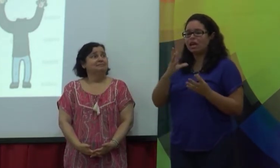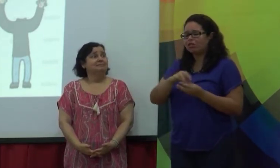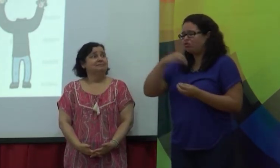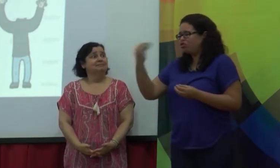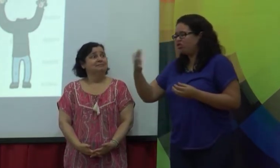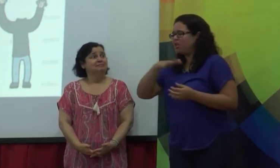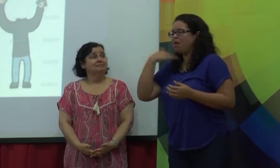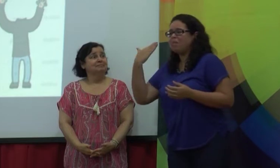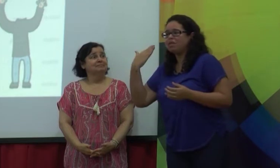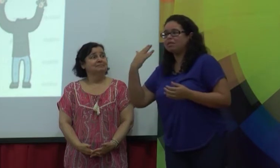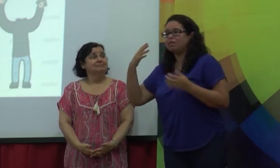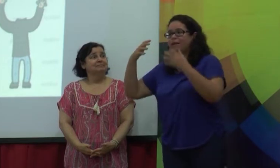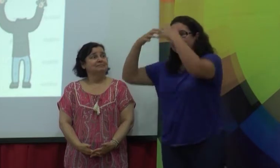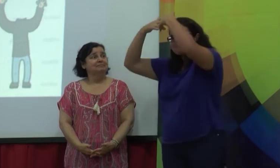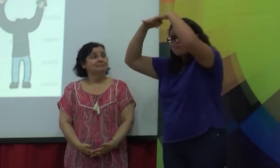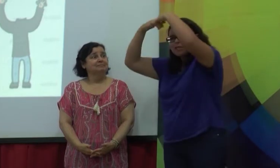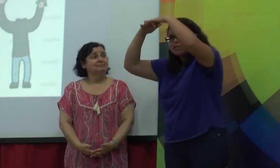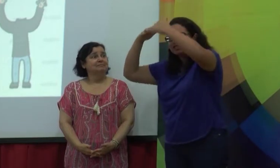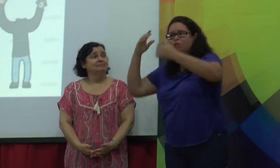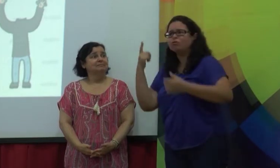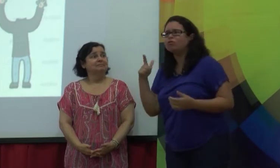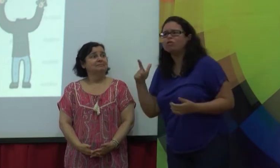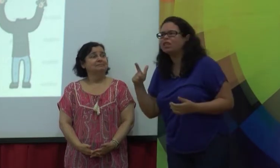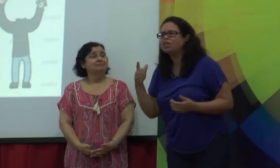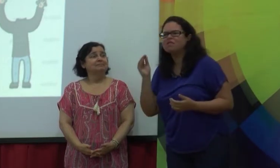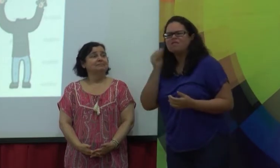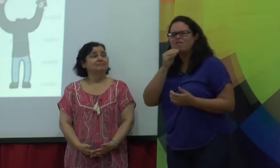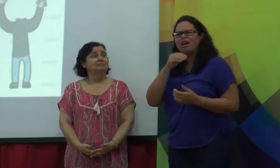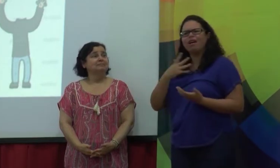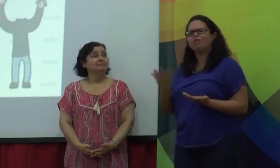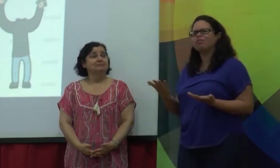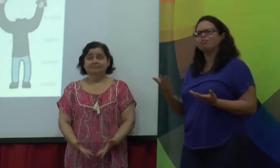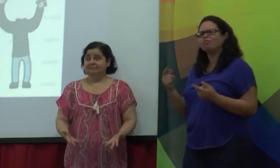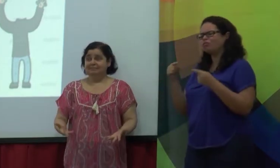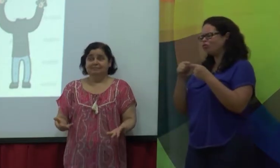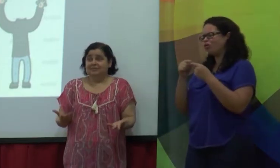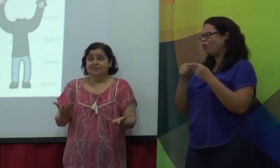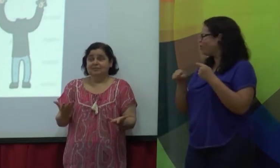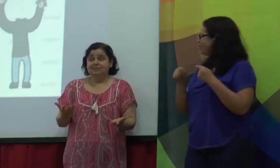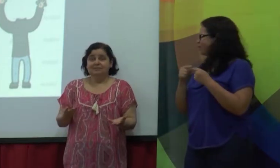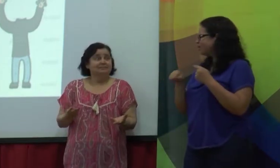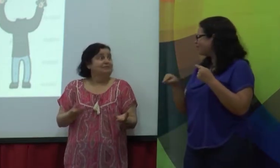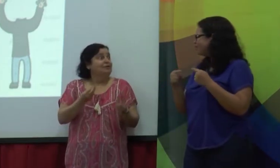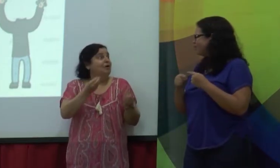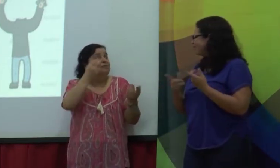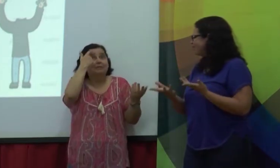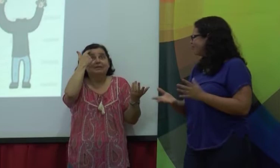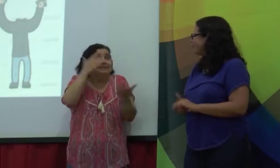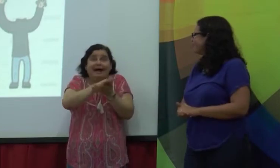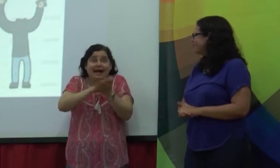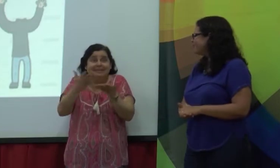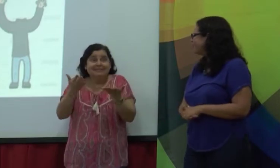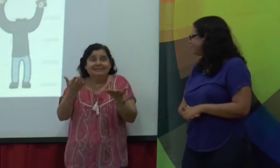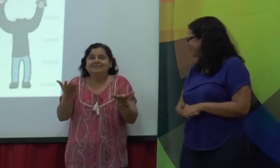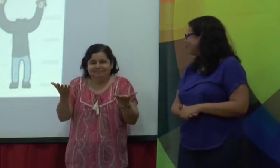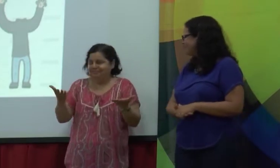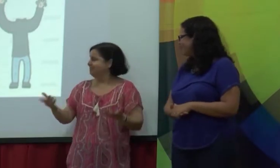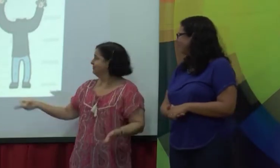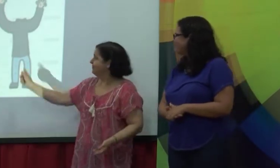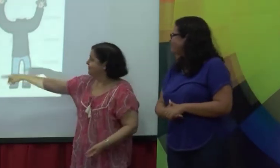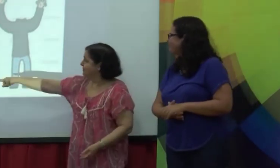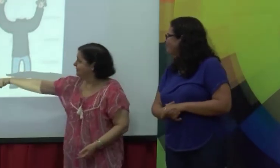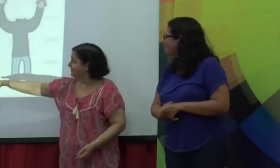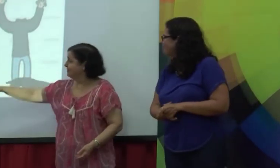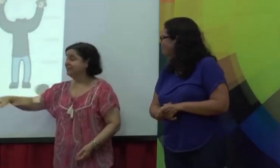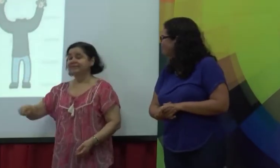pensar. Então, se tira a cabeça, como eu vou pensar? Eu não vou ter condição, não combina.